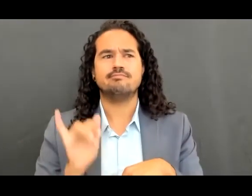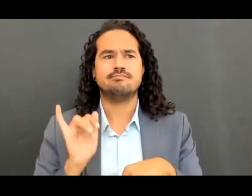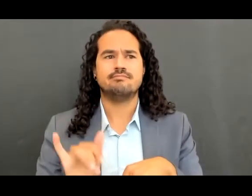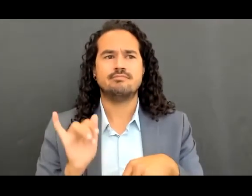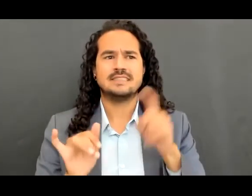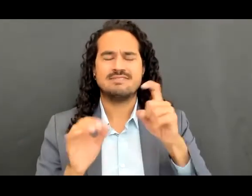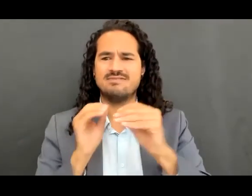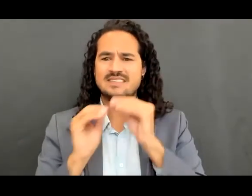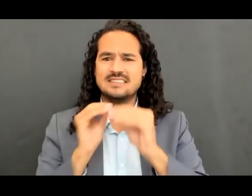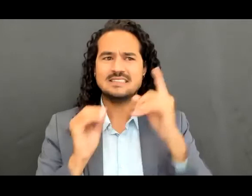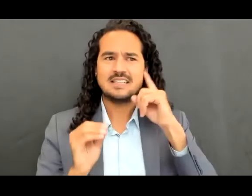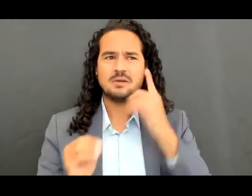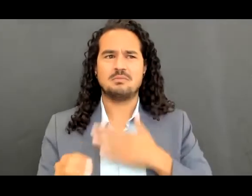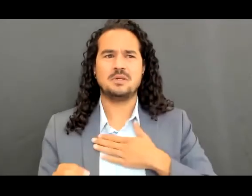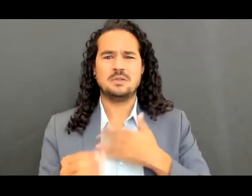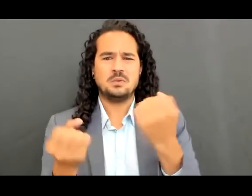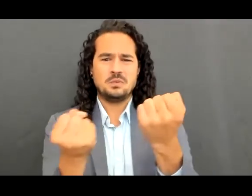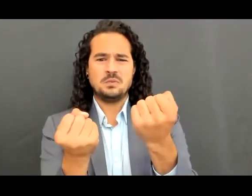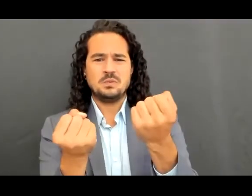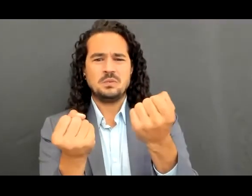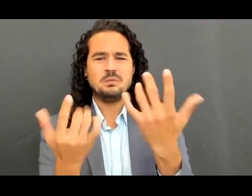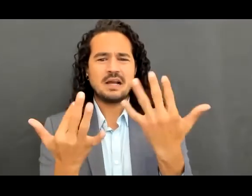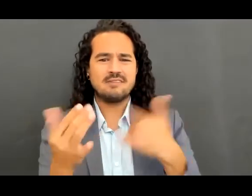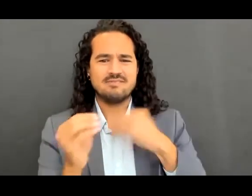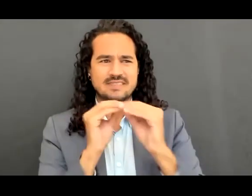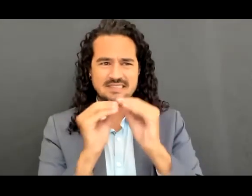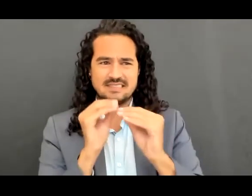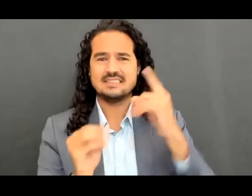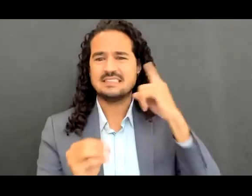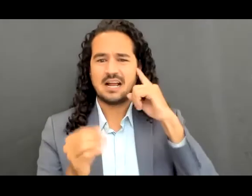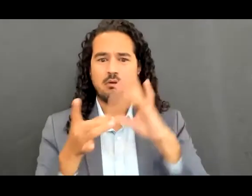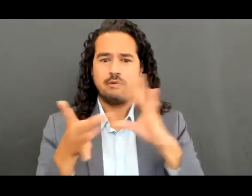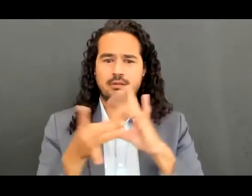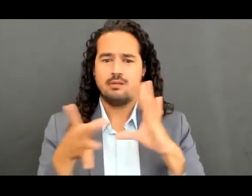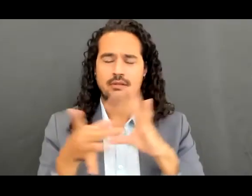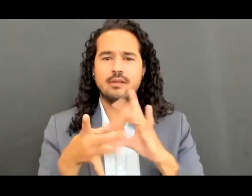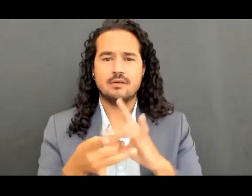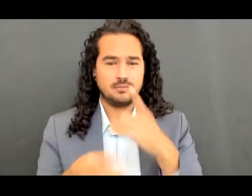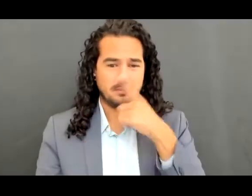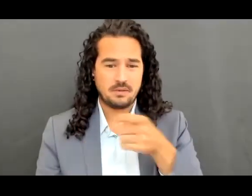Stand by, folks. We're working on some. Okay, bueno, espérenme un poco porque estamos trabajando con el sonido.